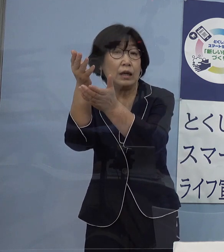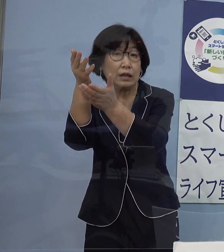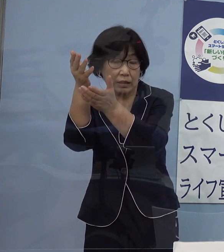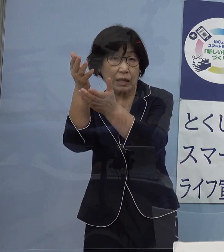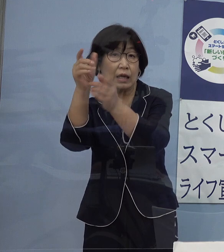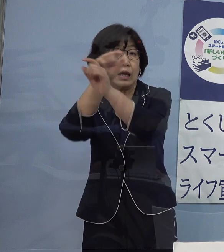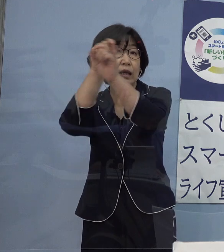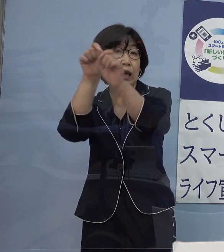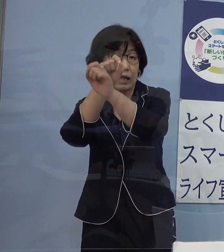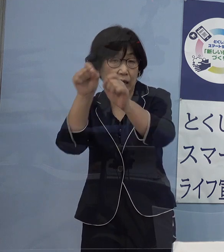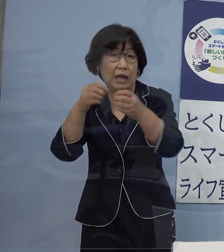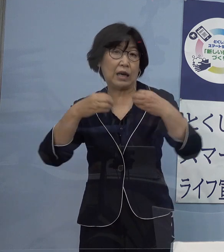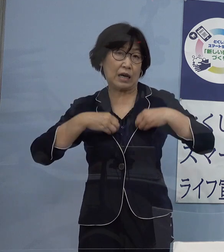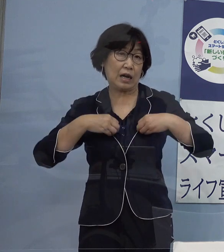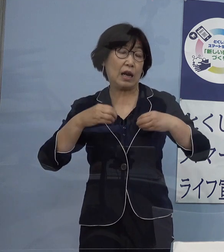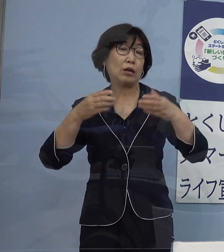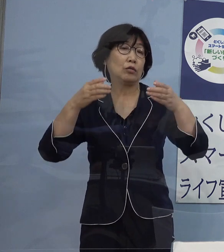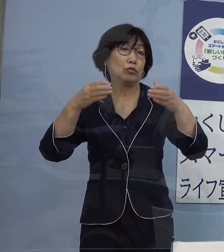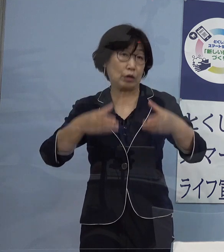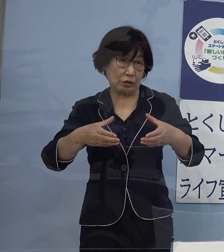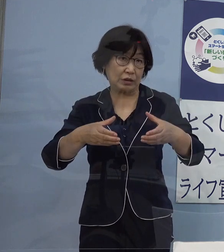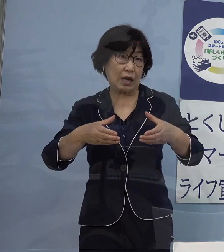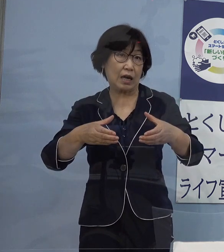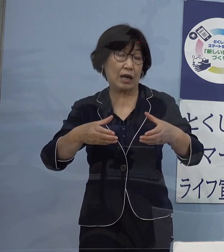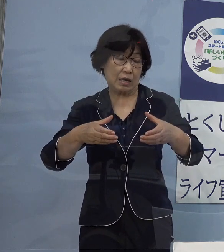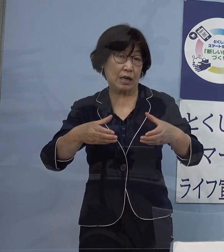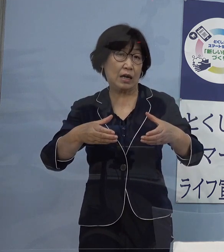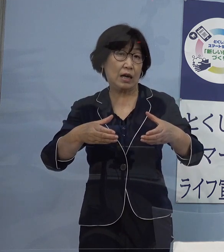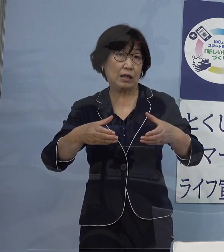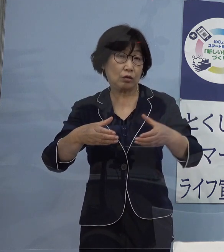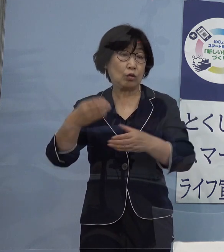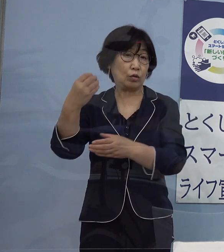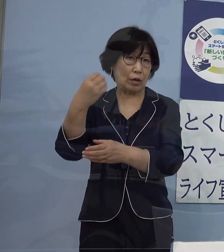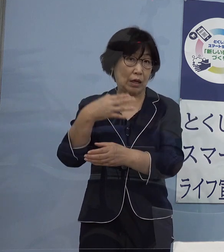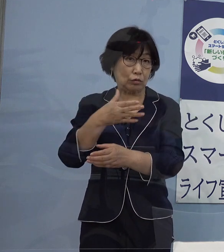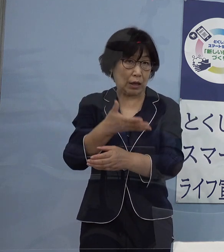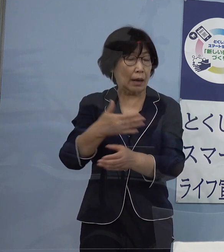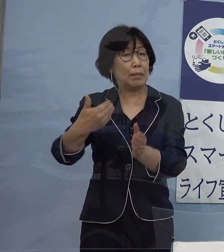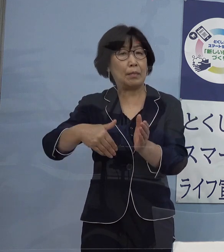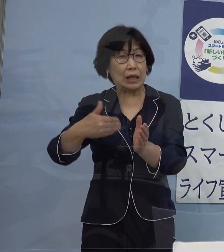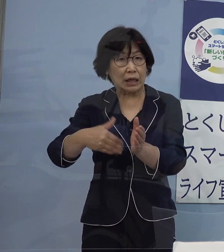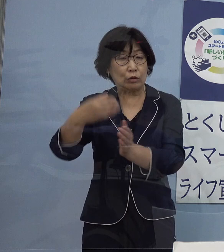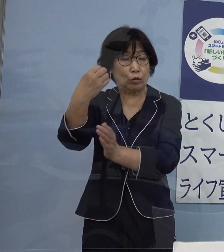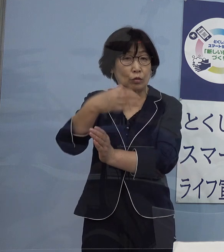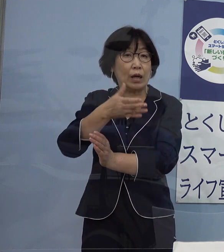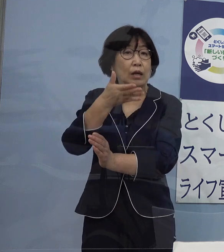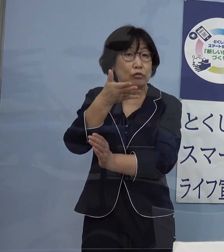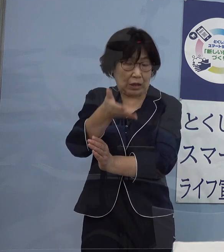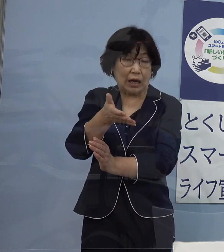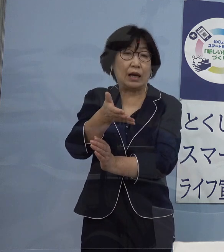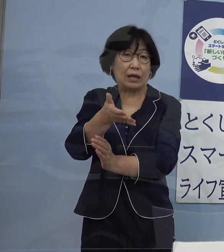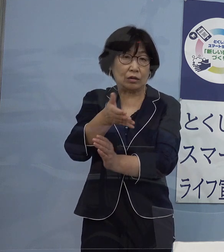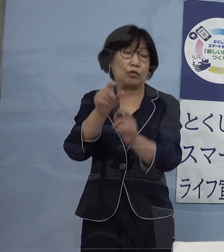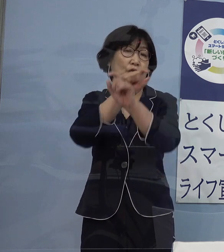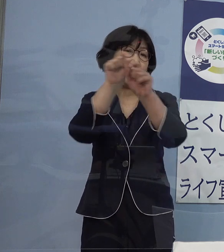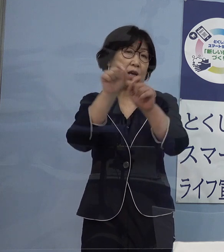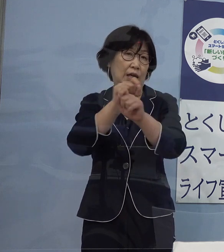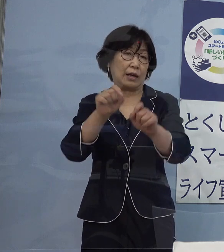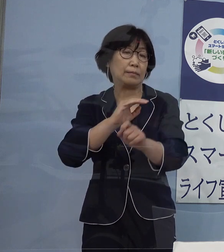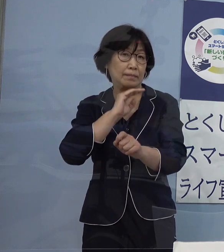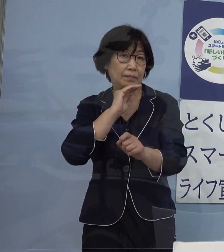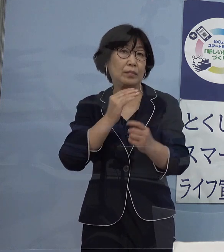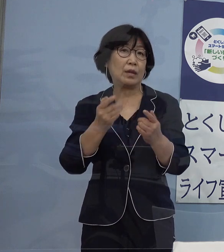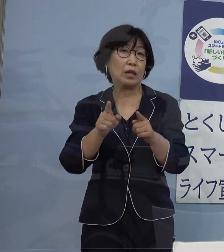と言われるのか、いやまだまだ断定は難しいんじゃないかと言われるのか、まあ、そこにかかってくるかと思います。 な